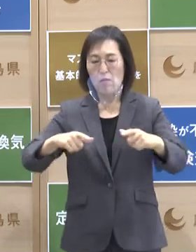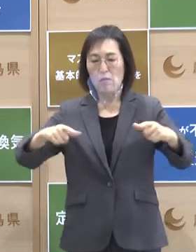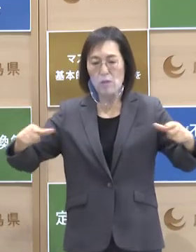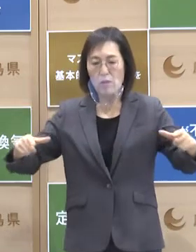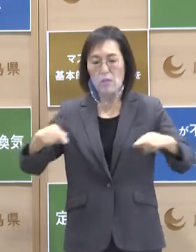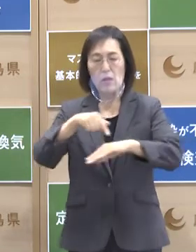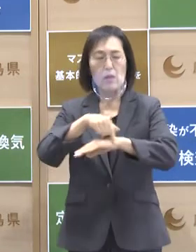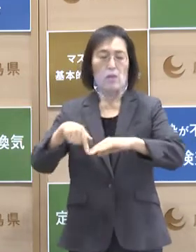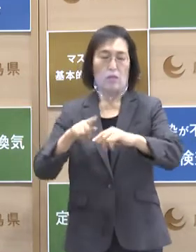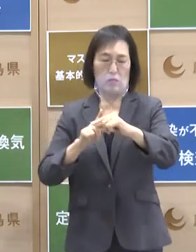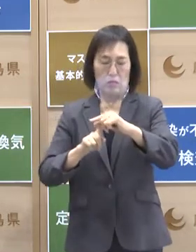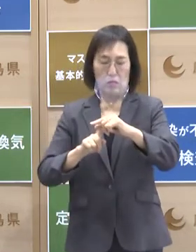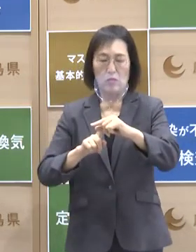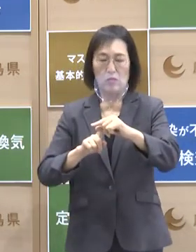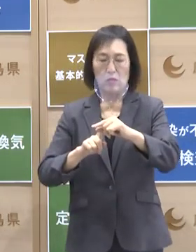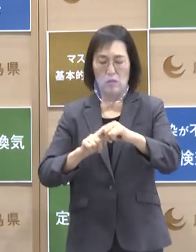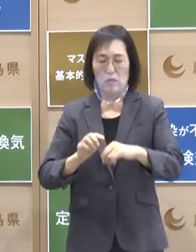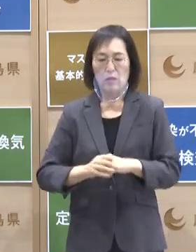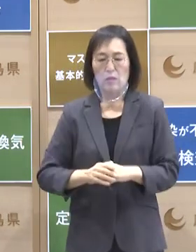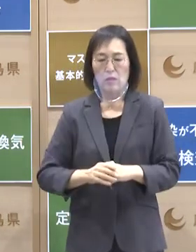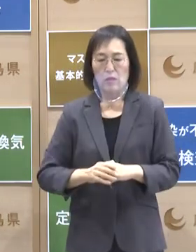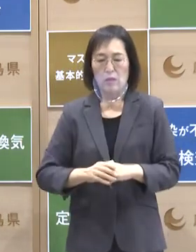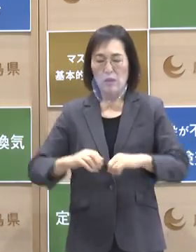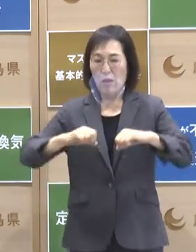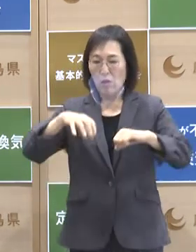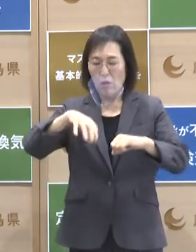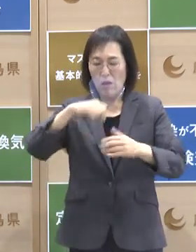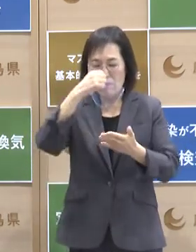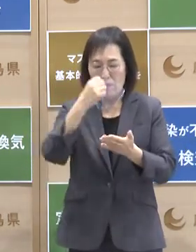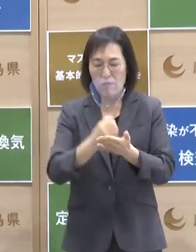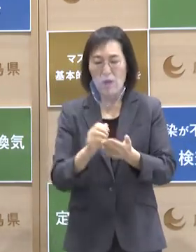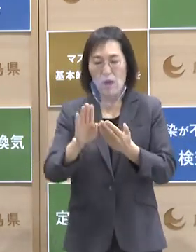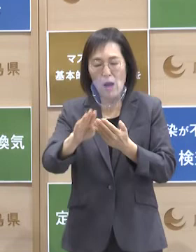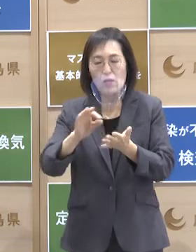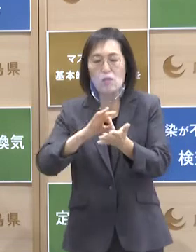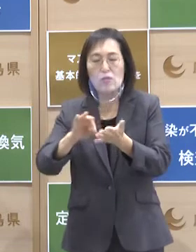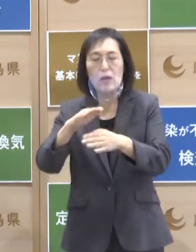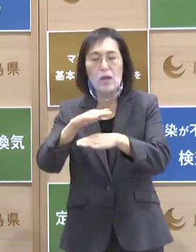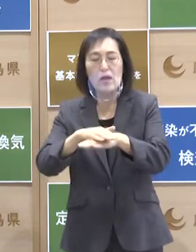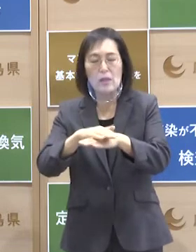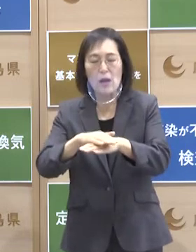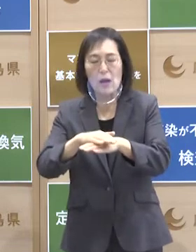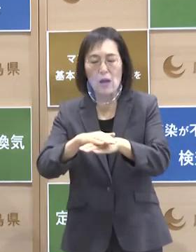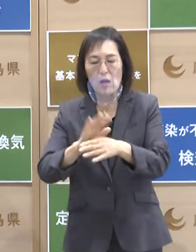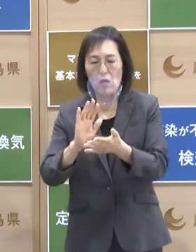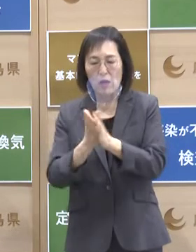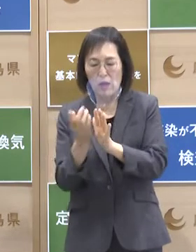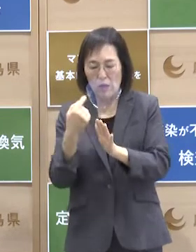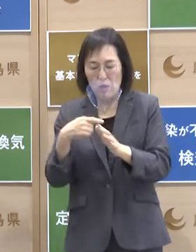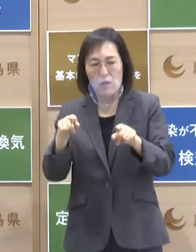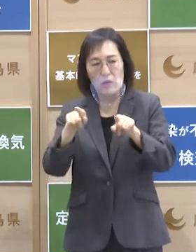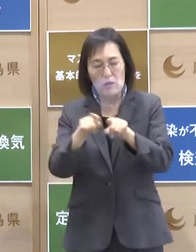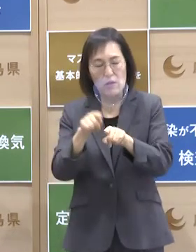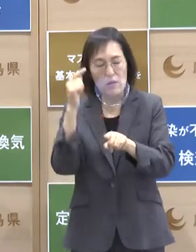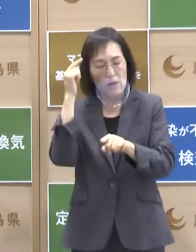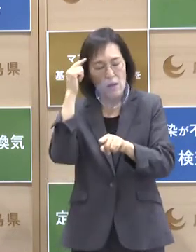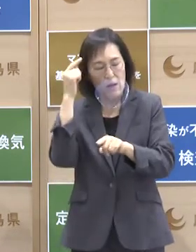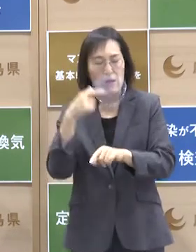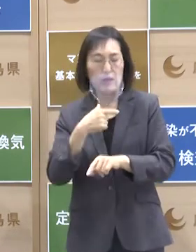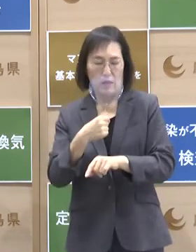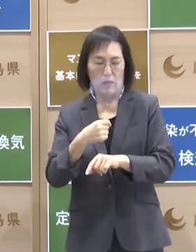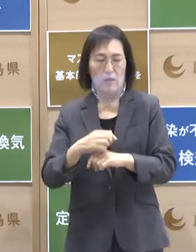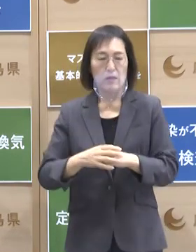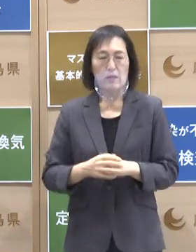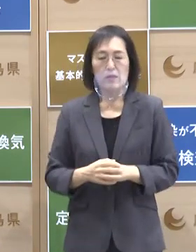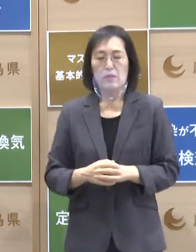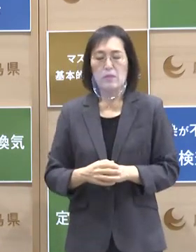ども、その完成後の活用方策なども含めて、検討していくということが大変重要だというふうに思っています。ま